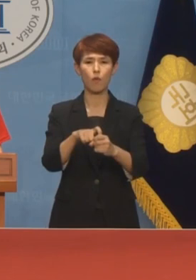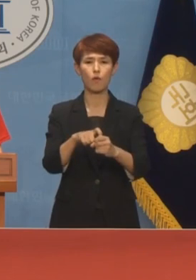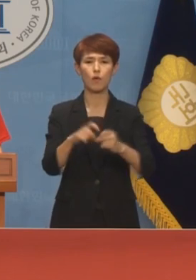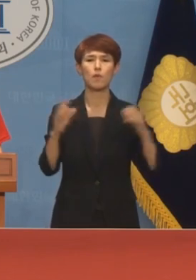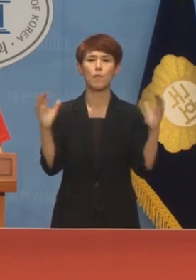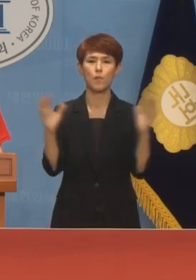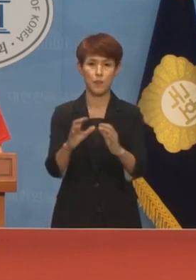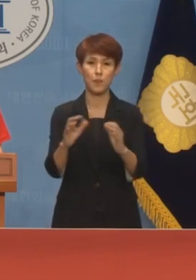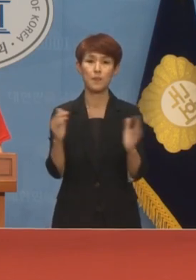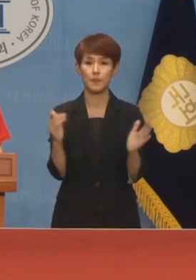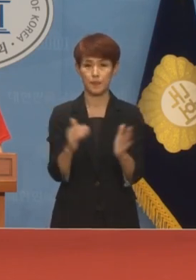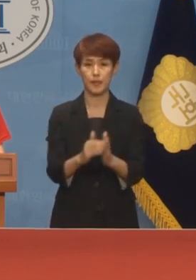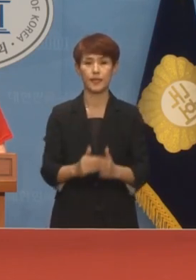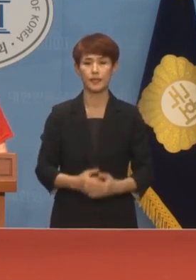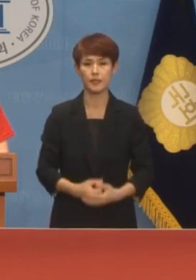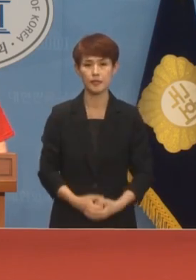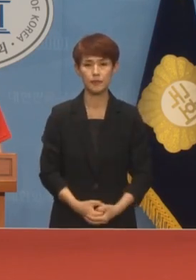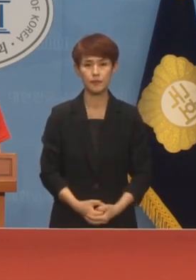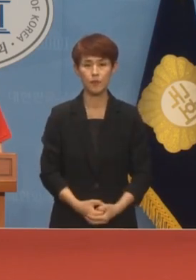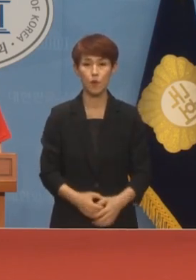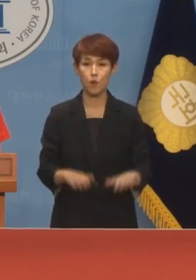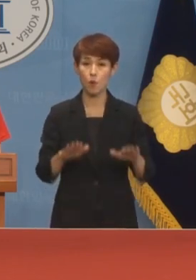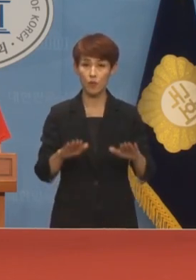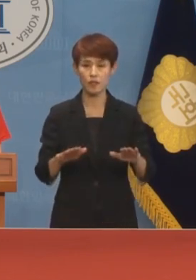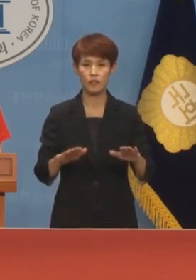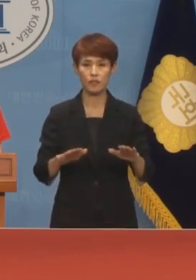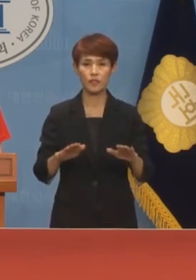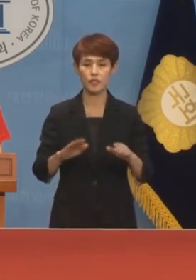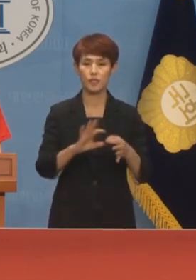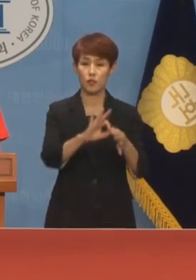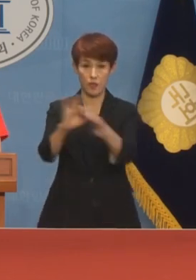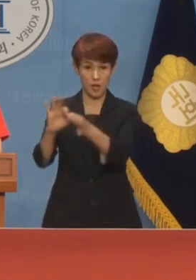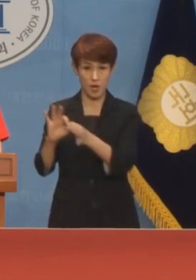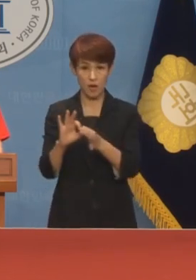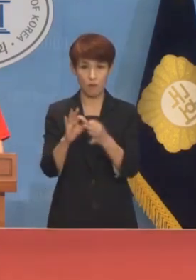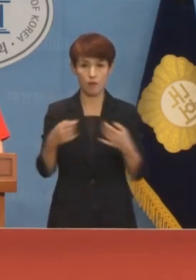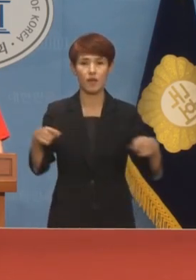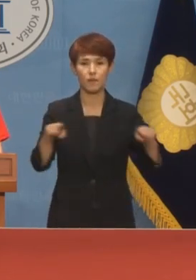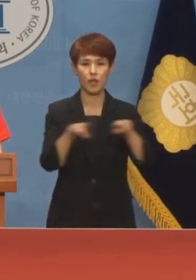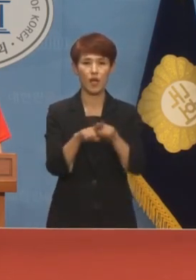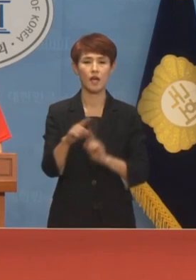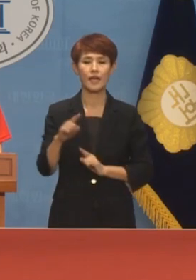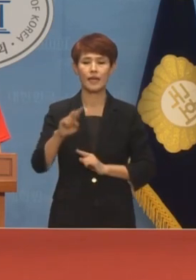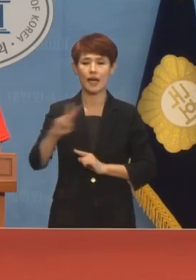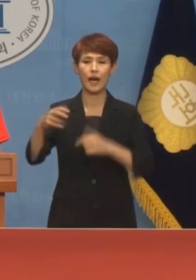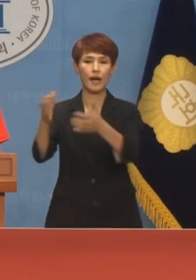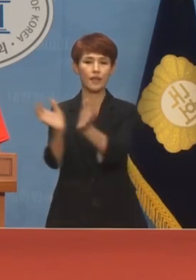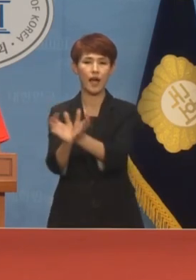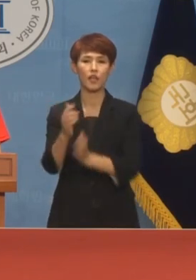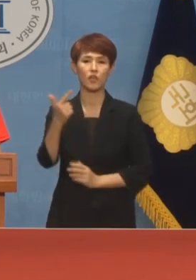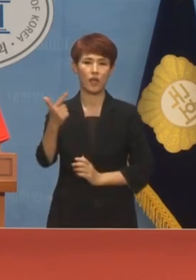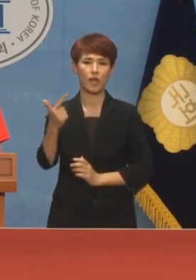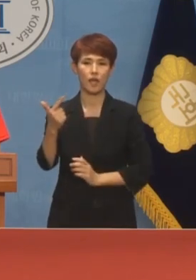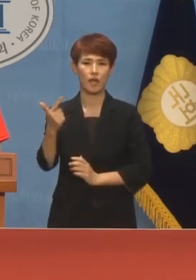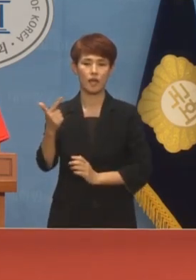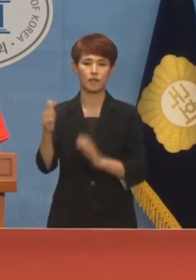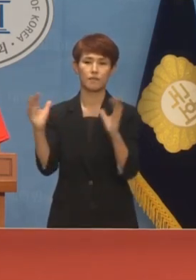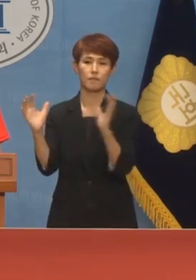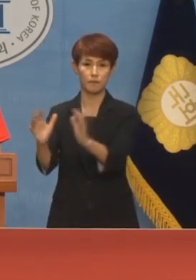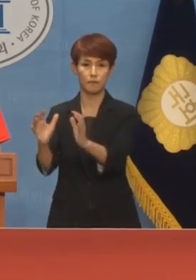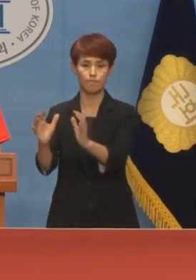자발적으로 결성된 단체입니다. 오늘은 이제 해병대 예비역연대와 6개 야당에서 오신